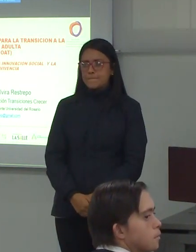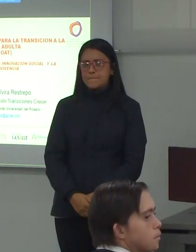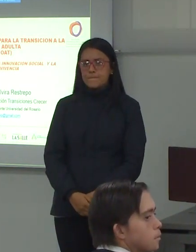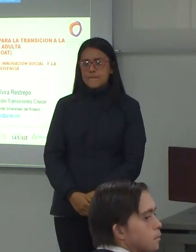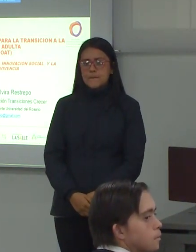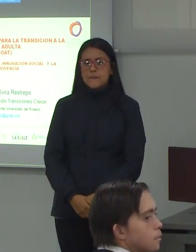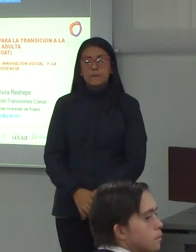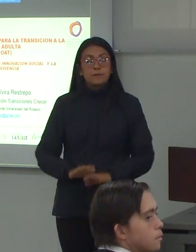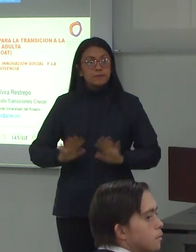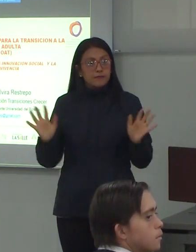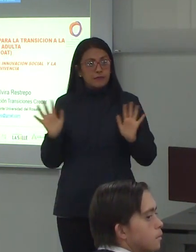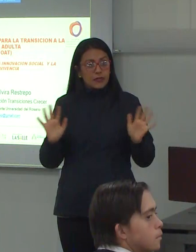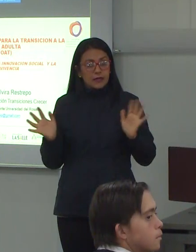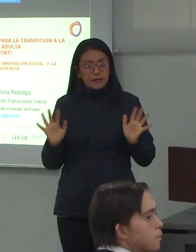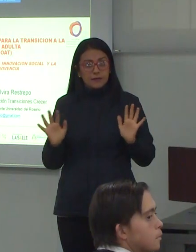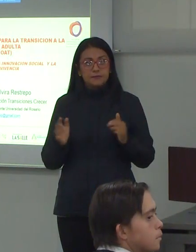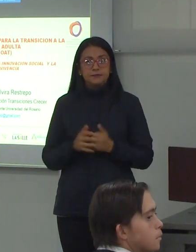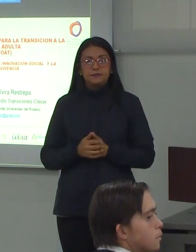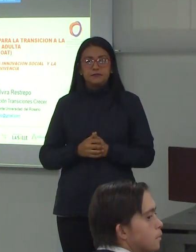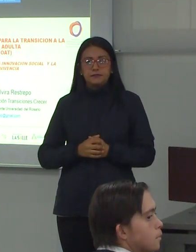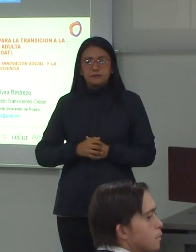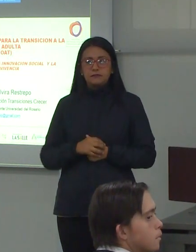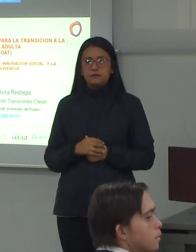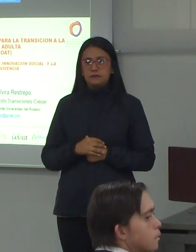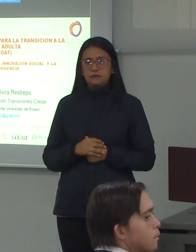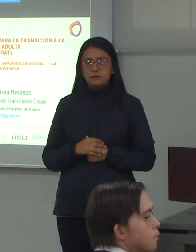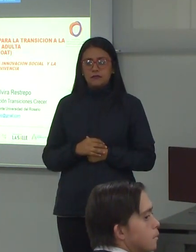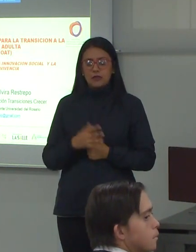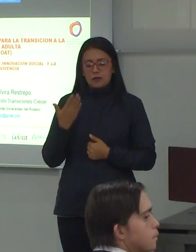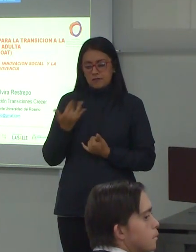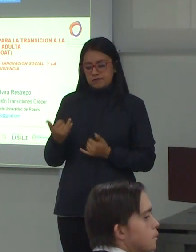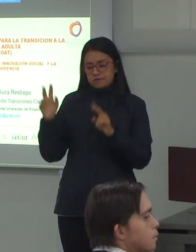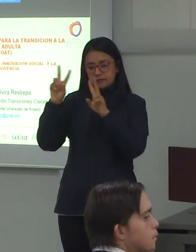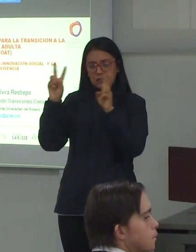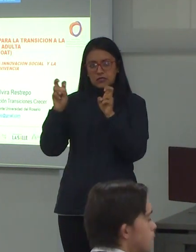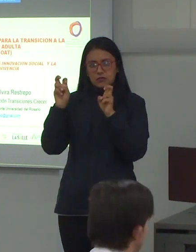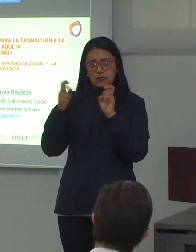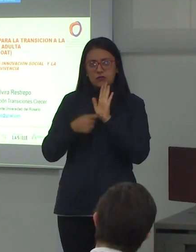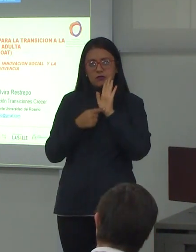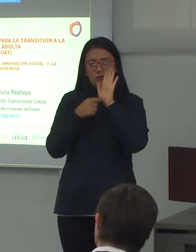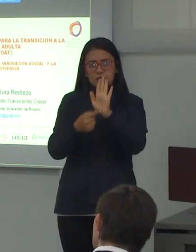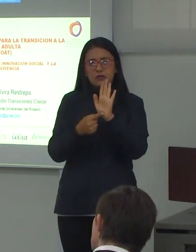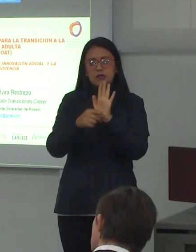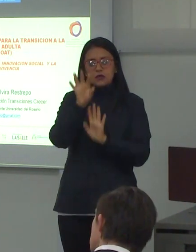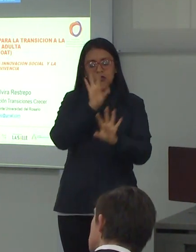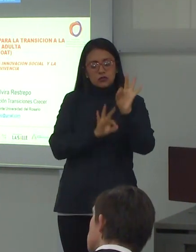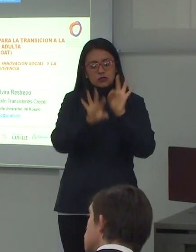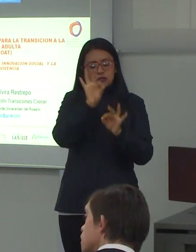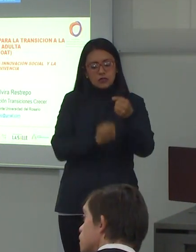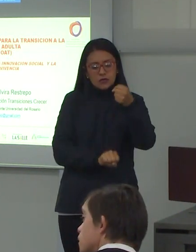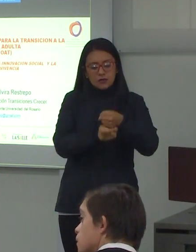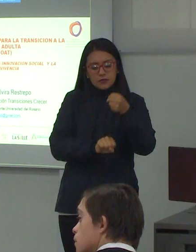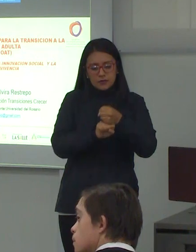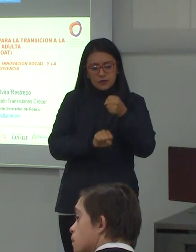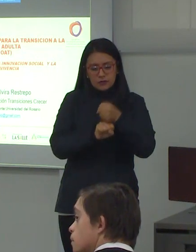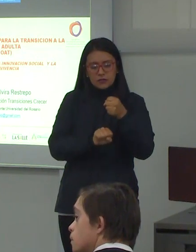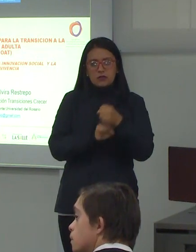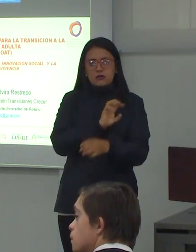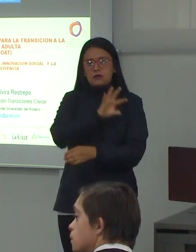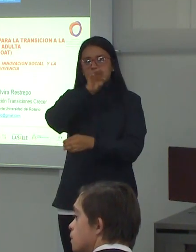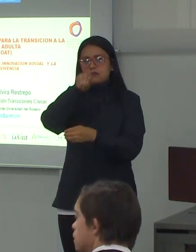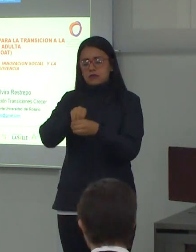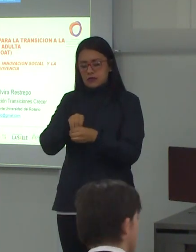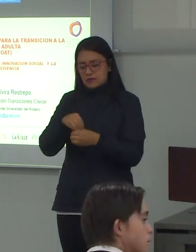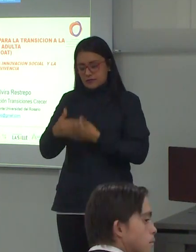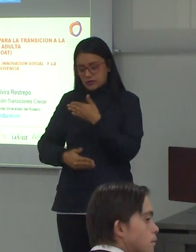Entonces, sin más preámbulo, pues les voy a dejar el título de esta presentación, es opciones y apoyos para la transición a la